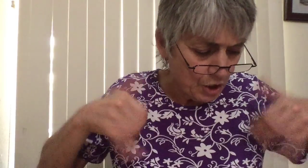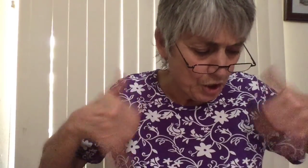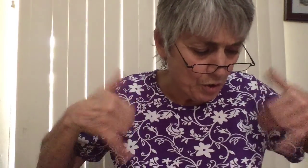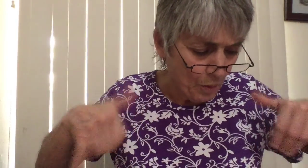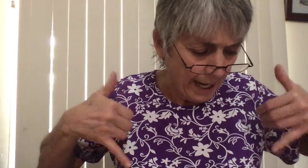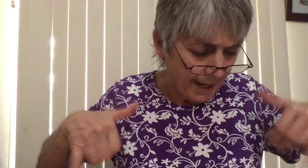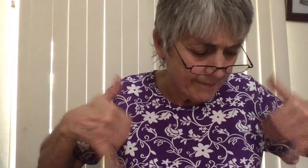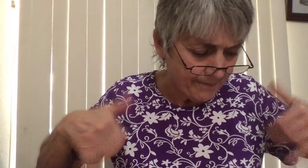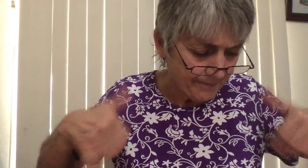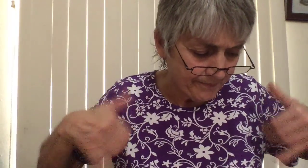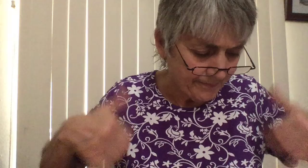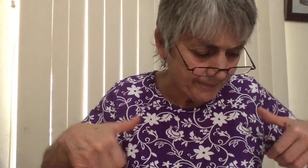Jouer.